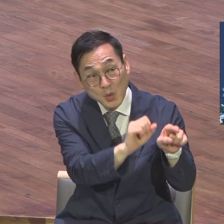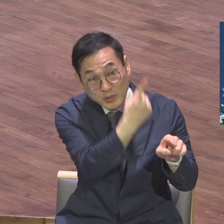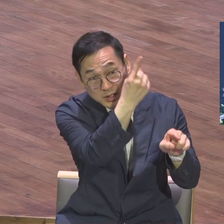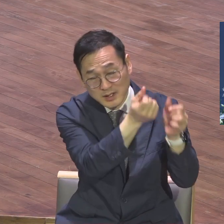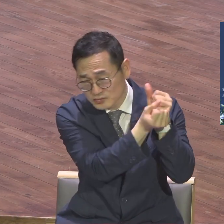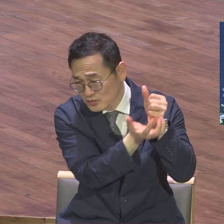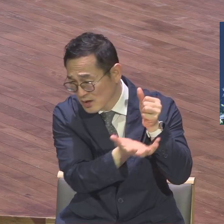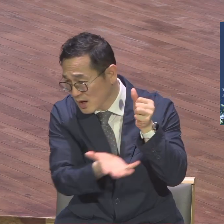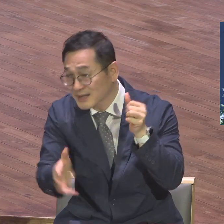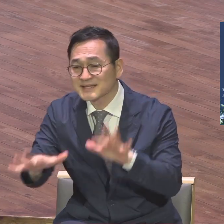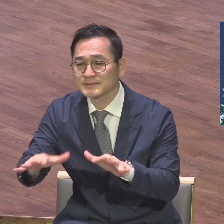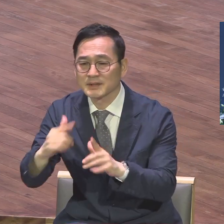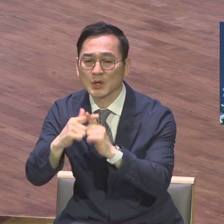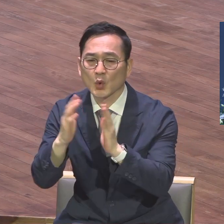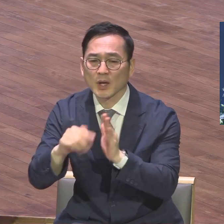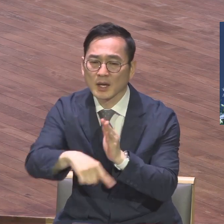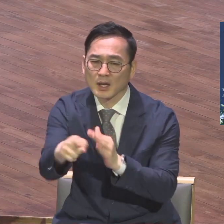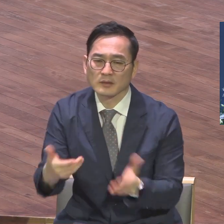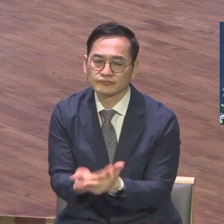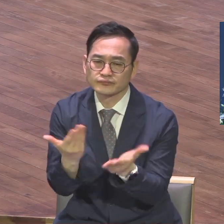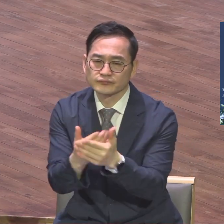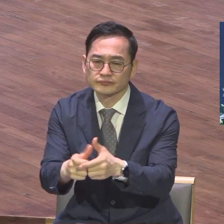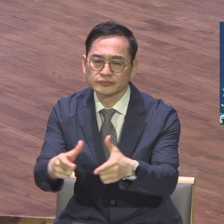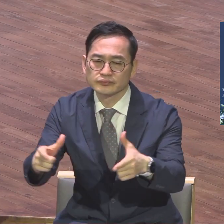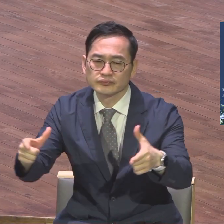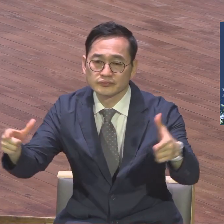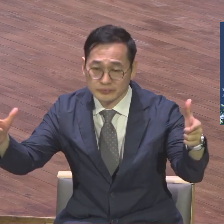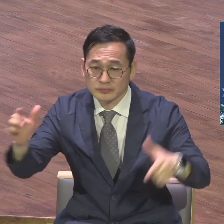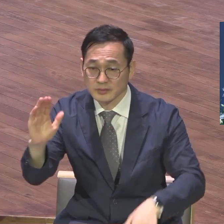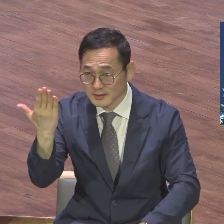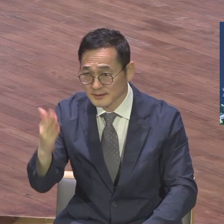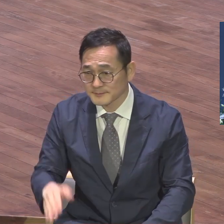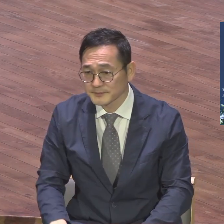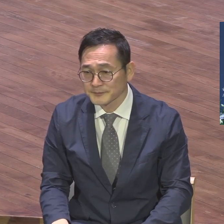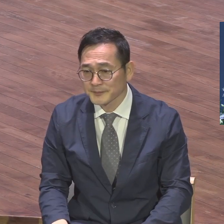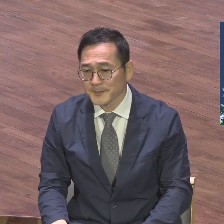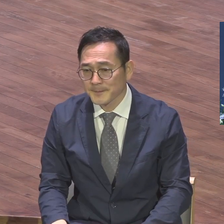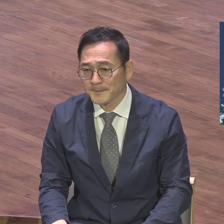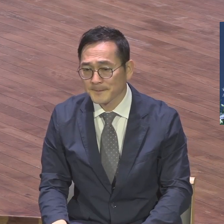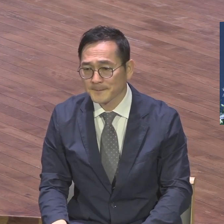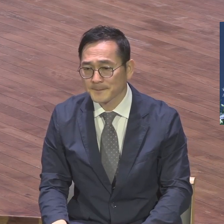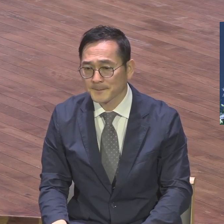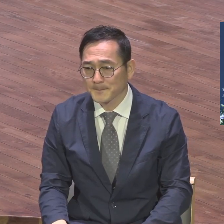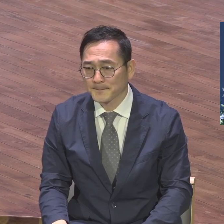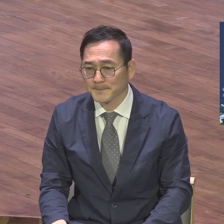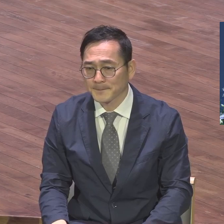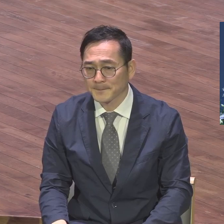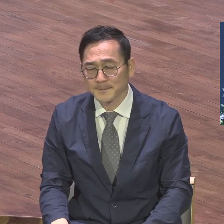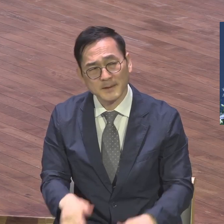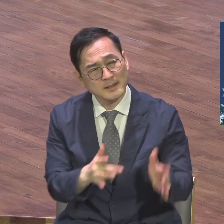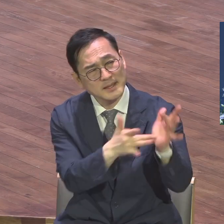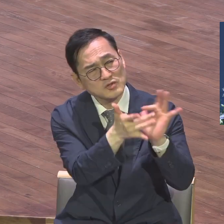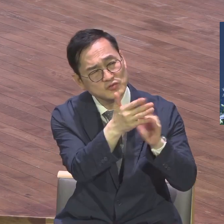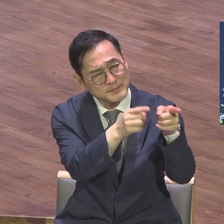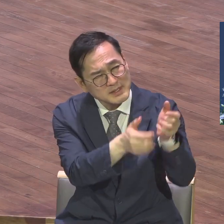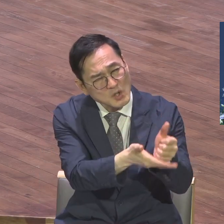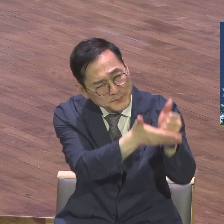가능한 거예요. 한 영혼 살리는 불타는 가슴, 그것이 그 속에 있기 때문에 가능한